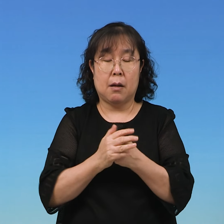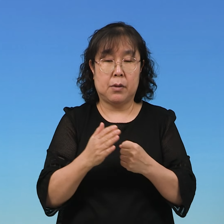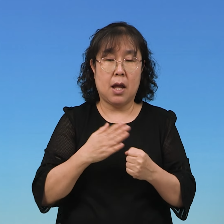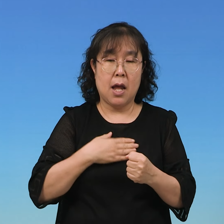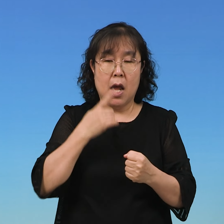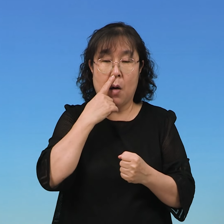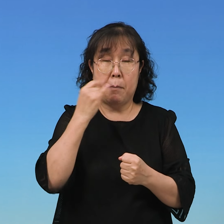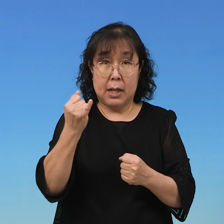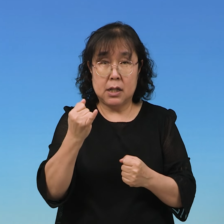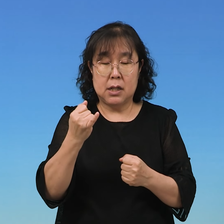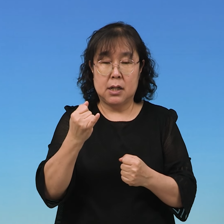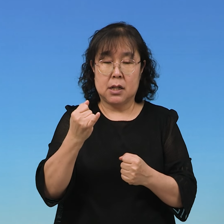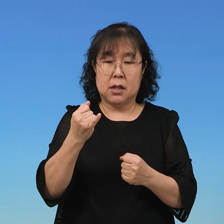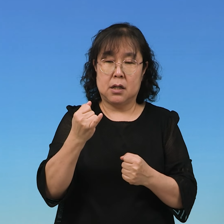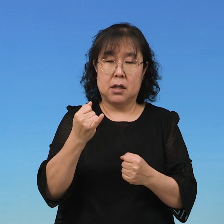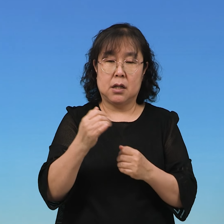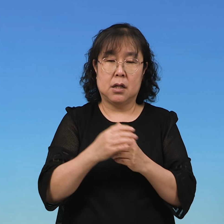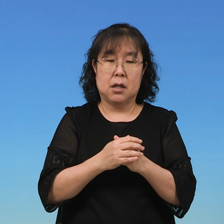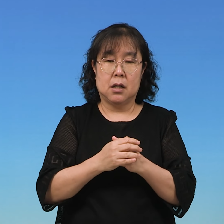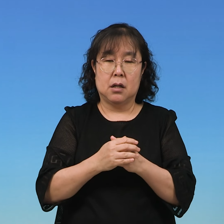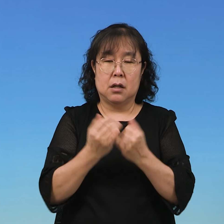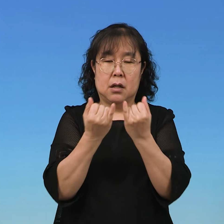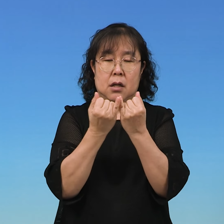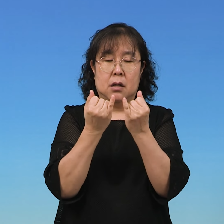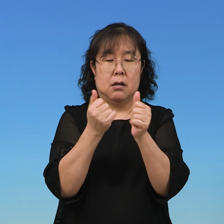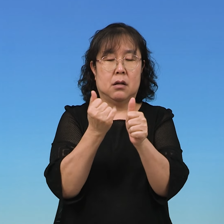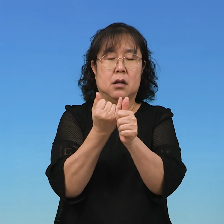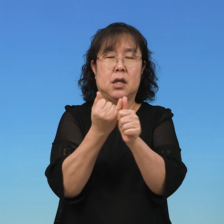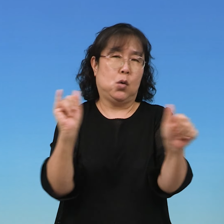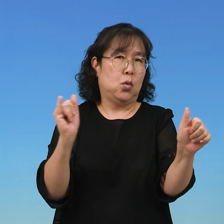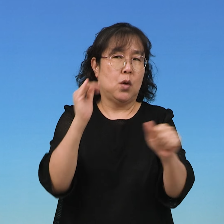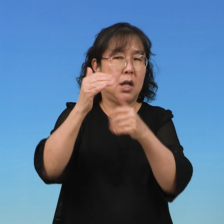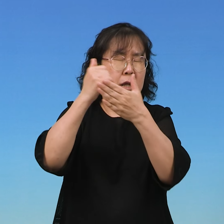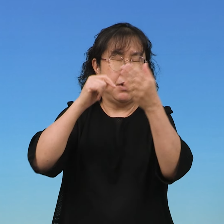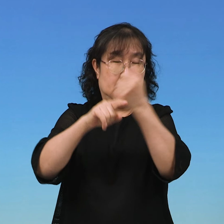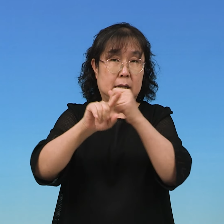엄마의 가치관에 벗어나는 행위였고 또 하나님의 뜻도 아니었습니다.